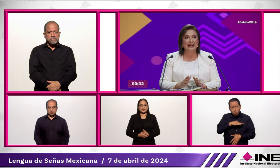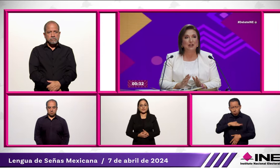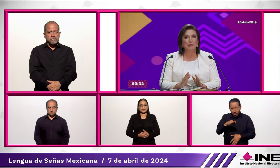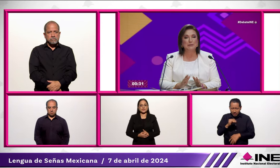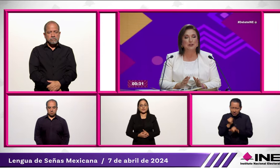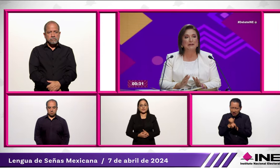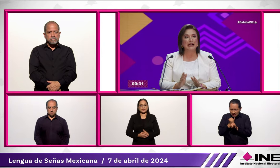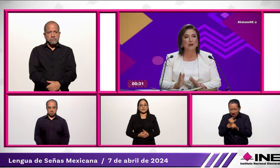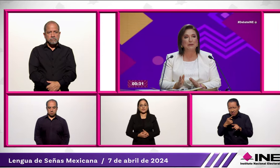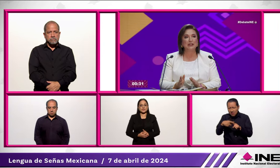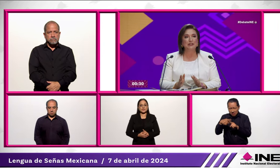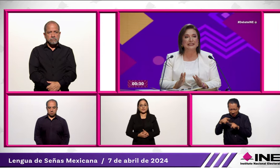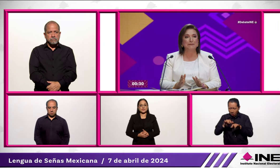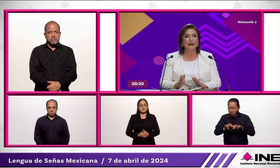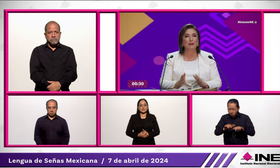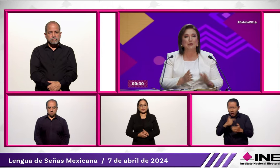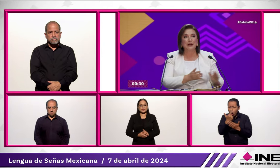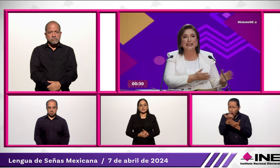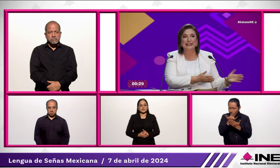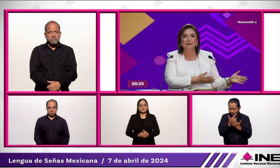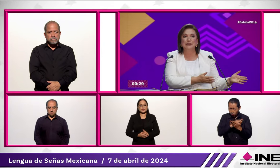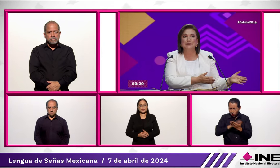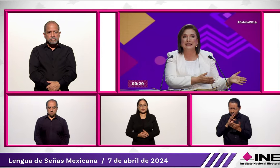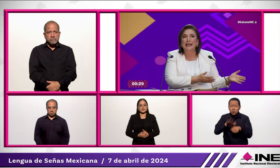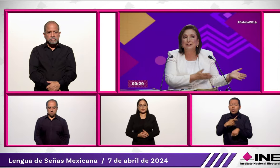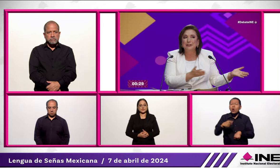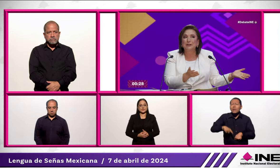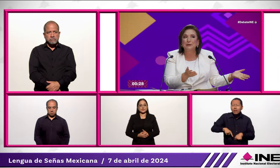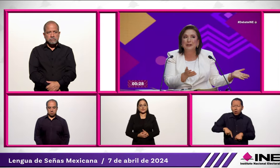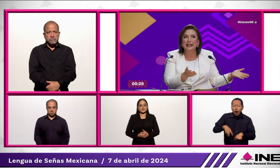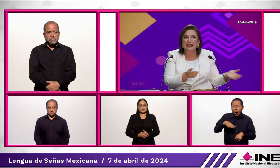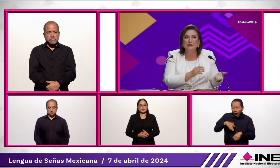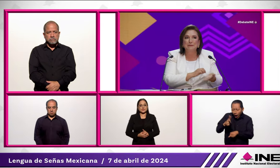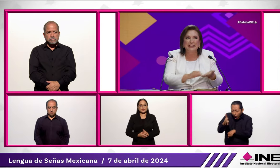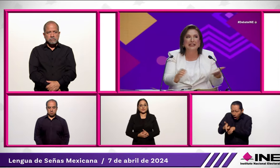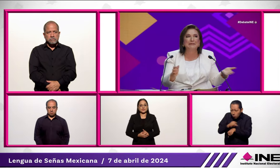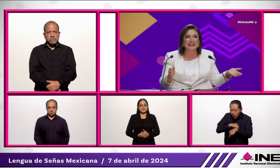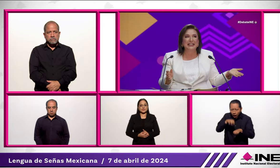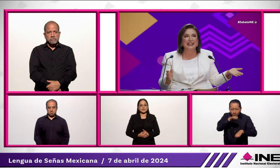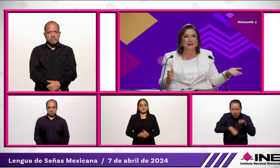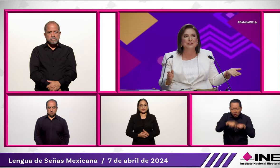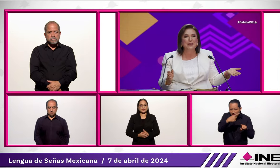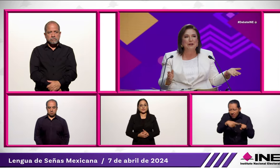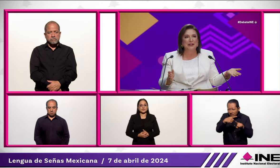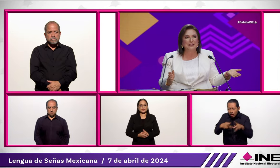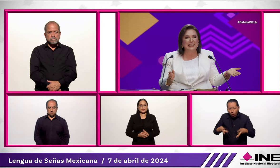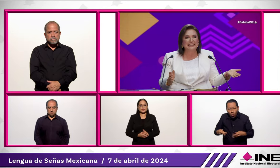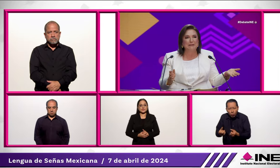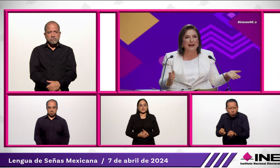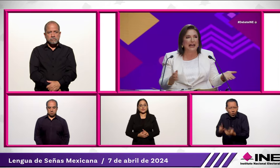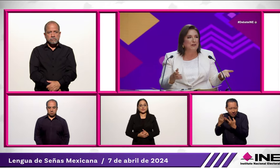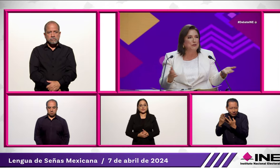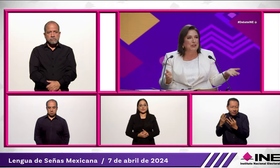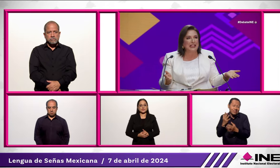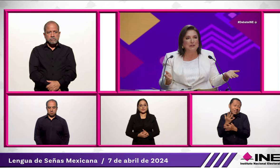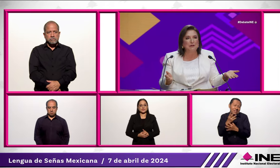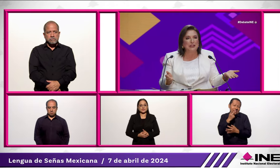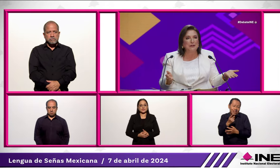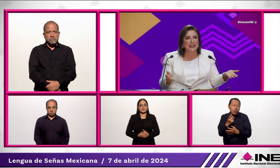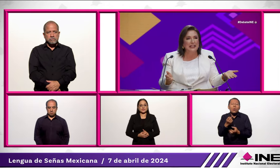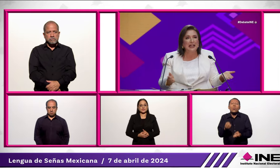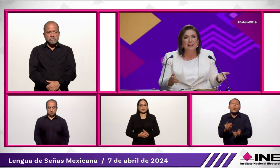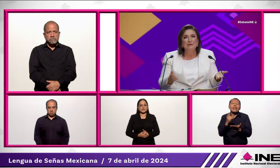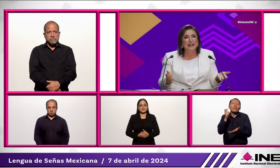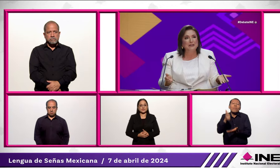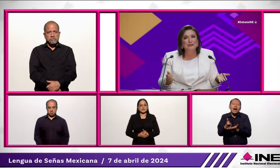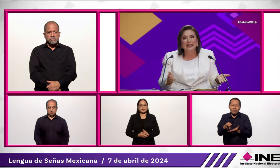línea. ¿Cómo es posible que el gobierno sepa cuánto gastan los empresarios? Ahorita con tu declaración prácticamente te dijeron cuánto tenías que pagar a un ciudadano común